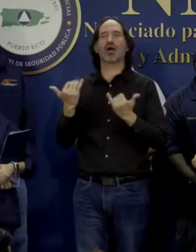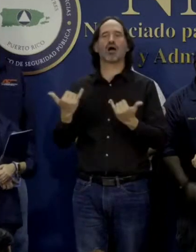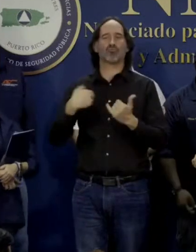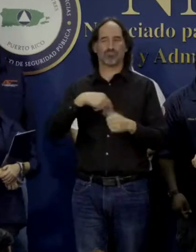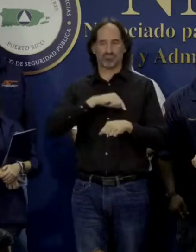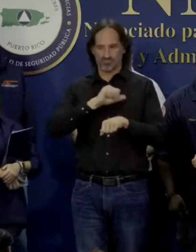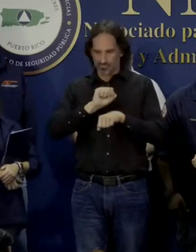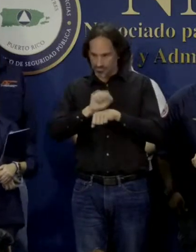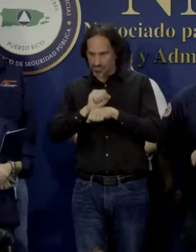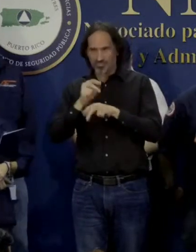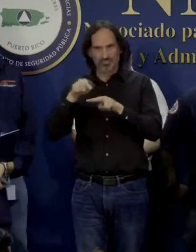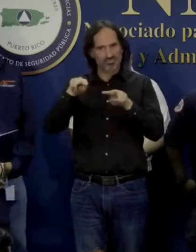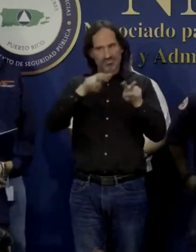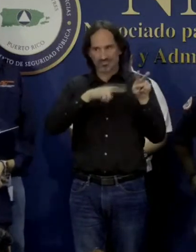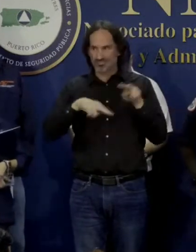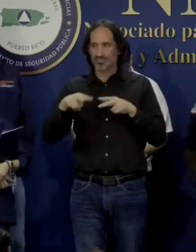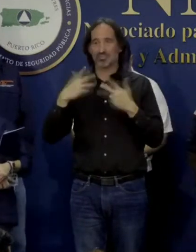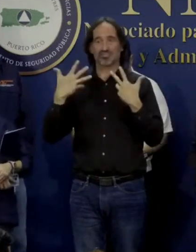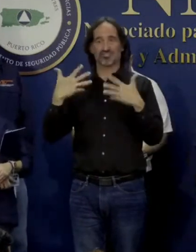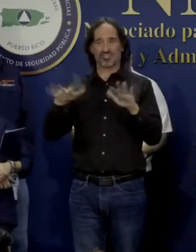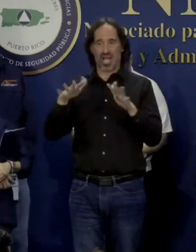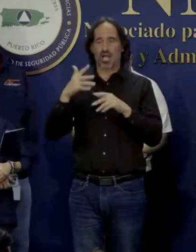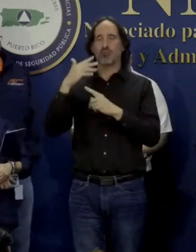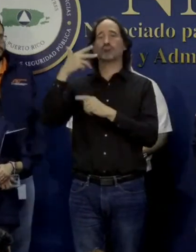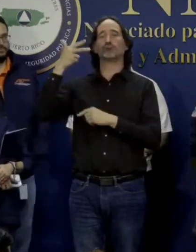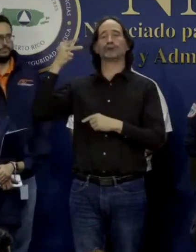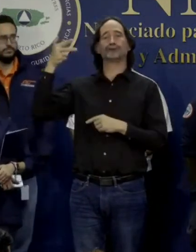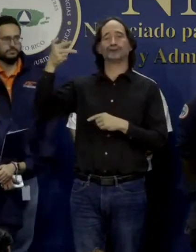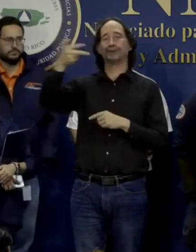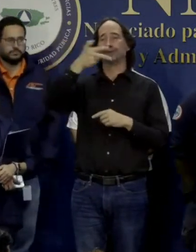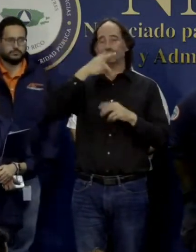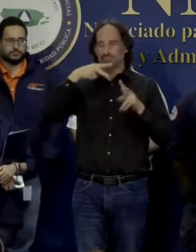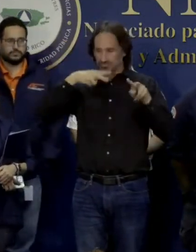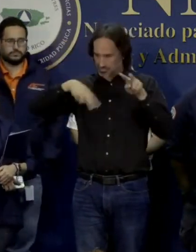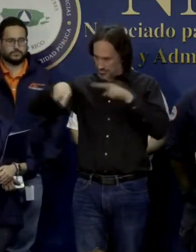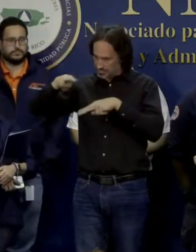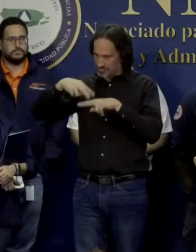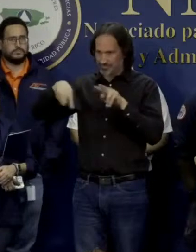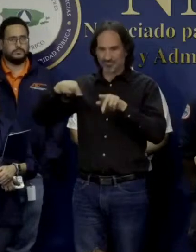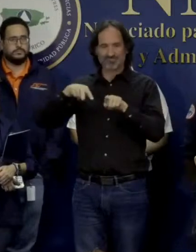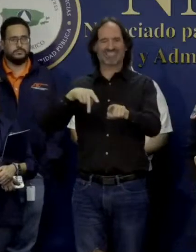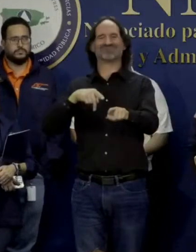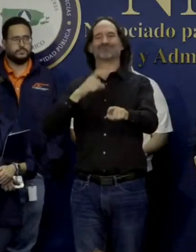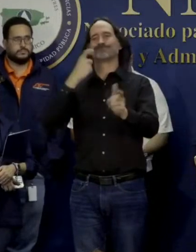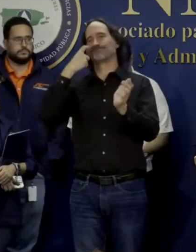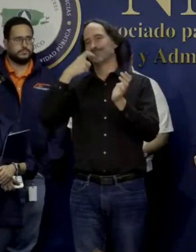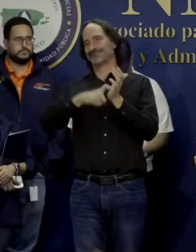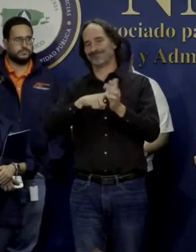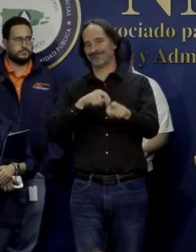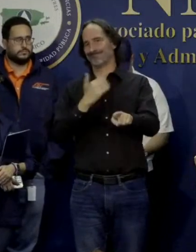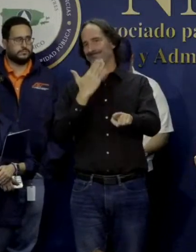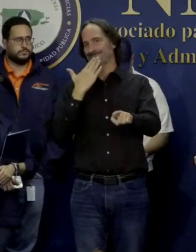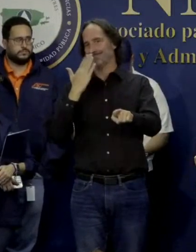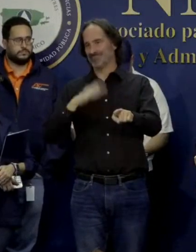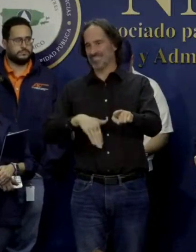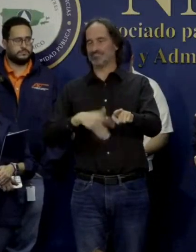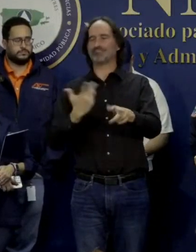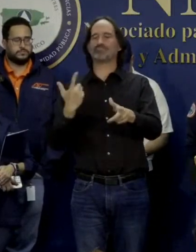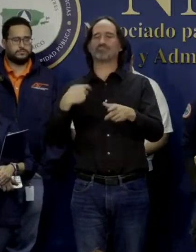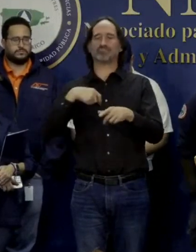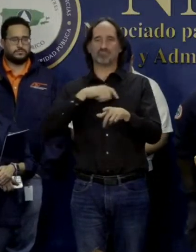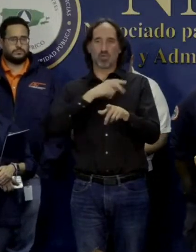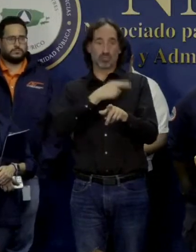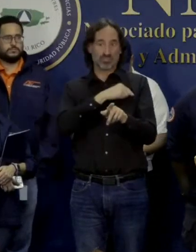de nosotros sobrevolando líneas, exclusivamente mirando las líneas críticas para energizar los hospitales y toda esta carga crítica. Así que estamos